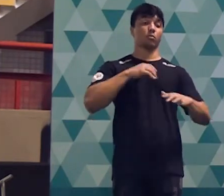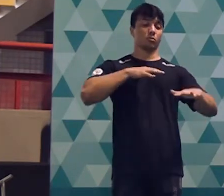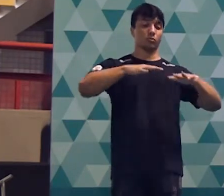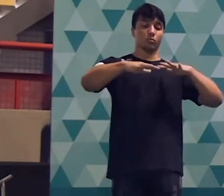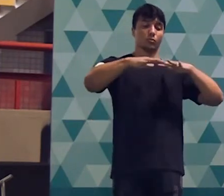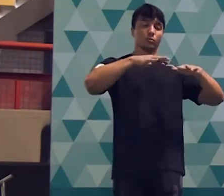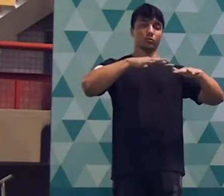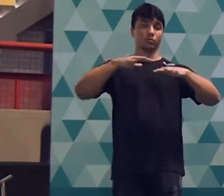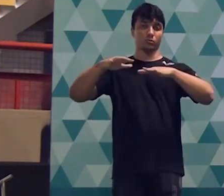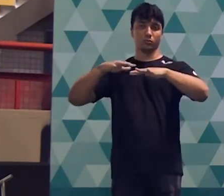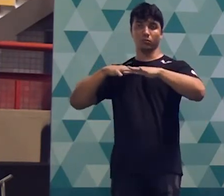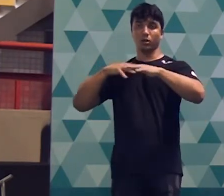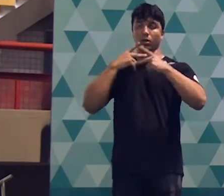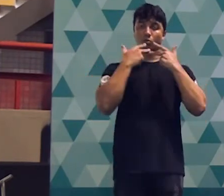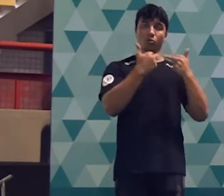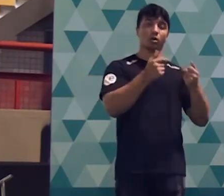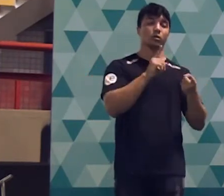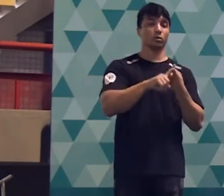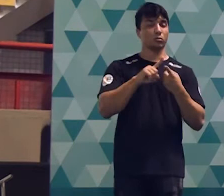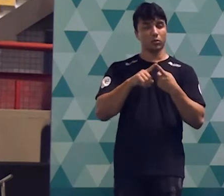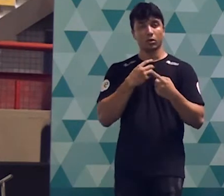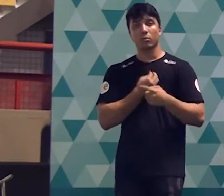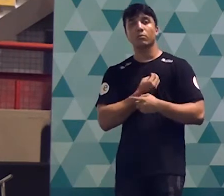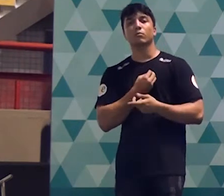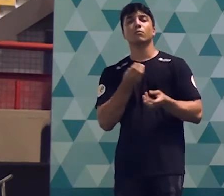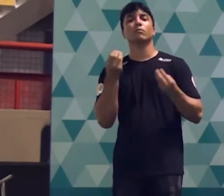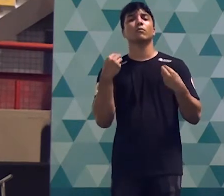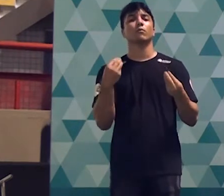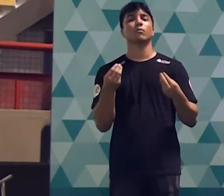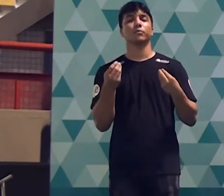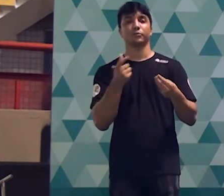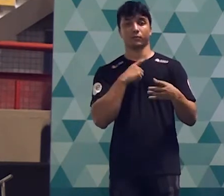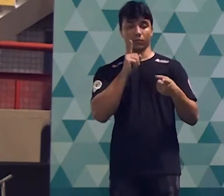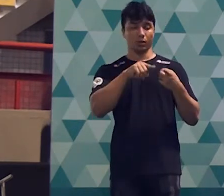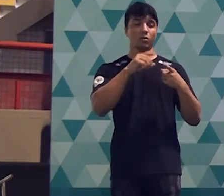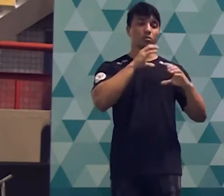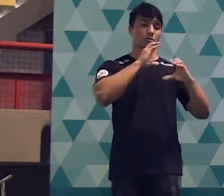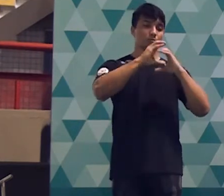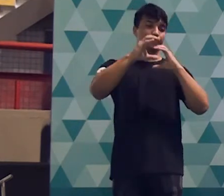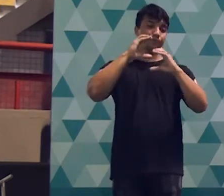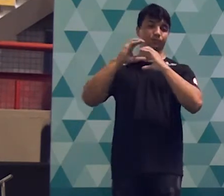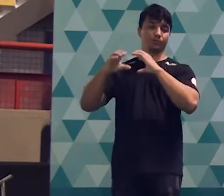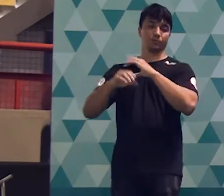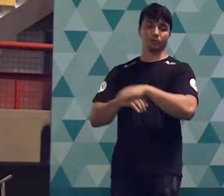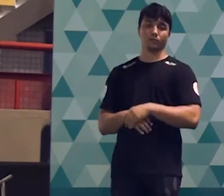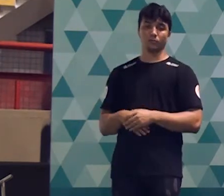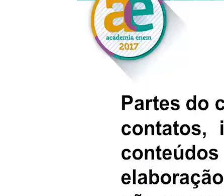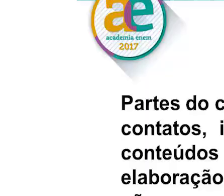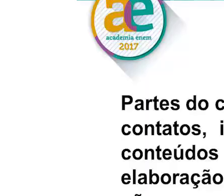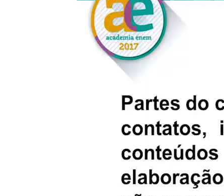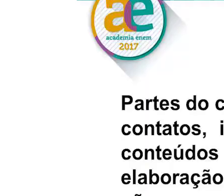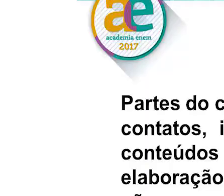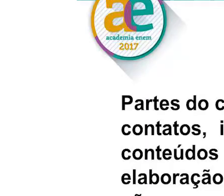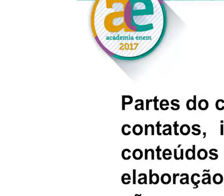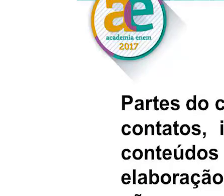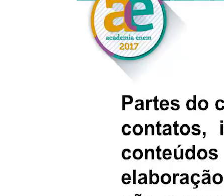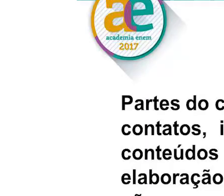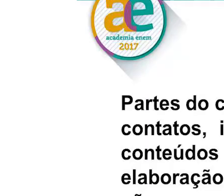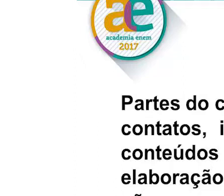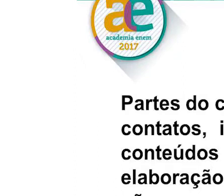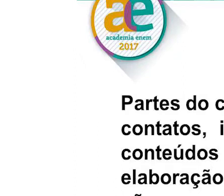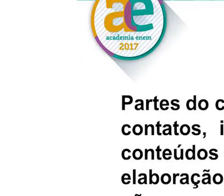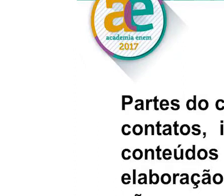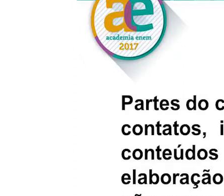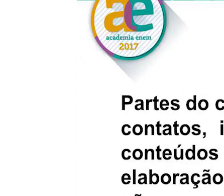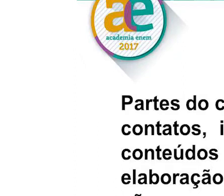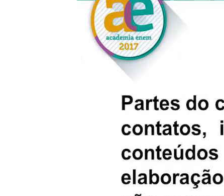nossa linguagem existe, para quê? Para a gente se comunicar. Fique atento às